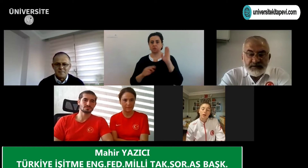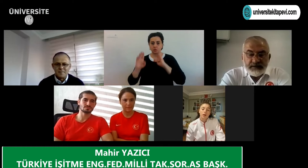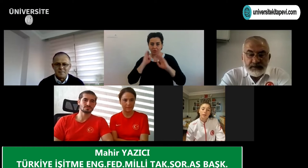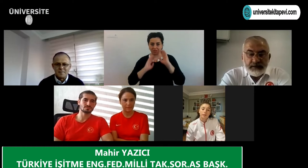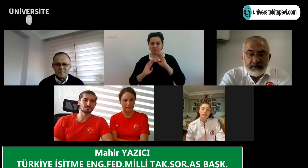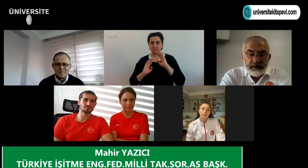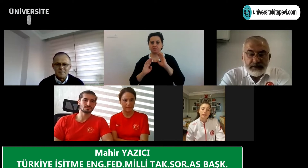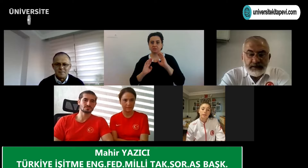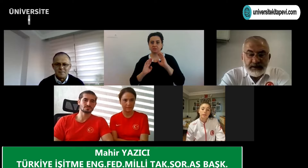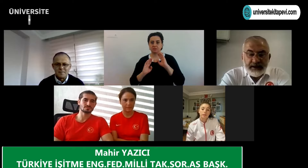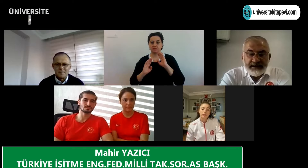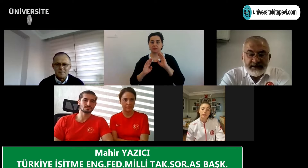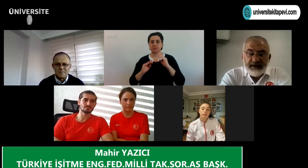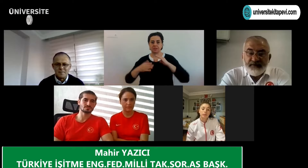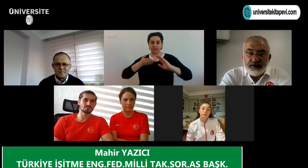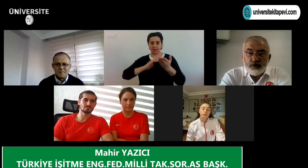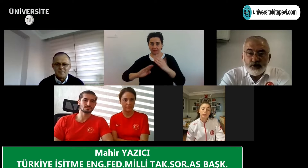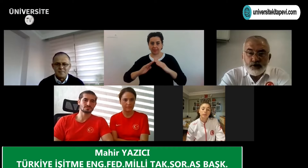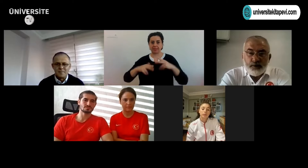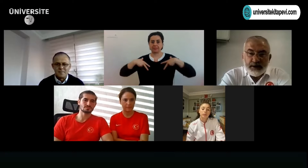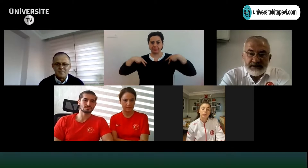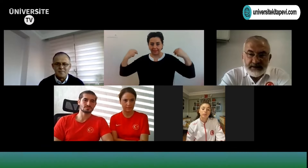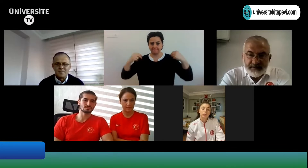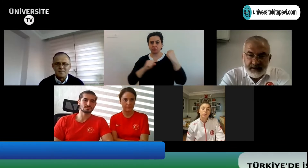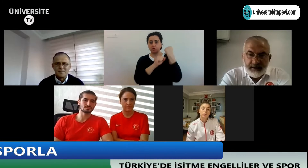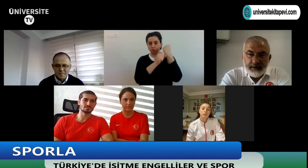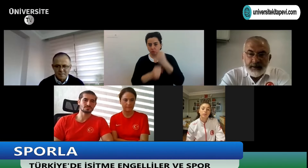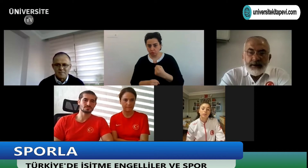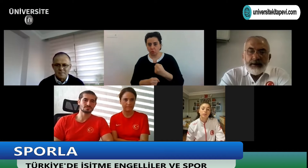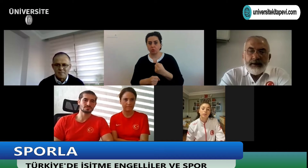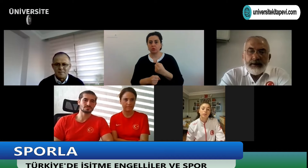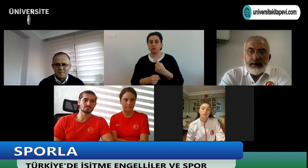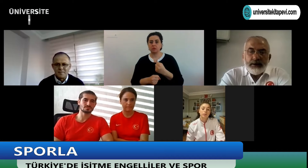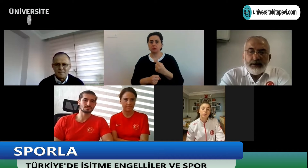güreş, karate, tekvando, judo branşlarında